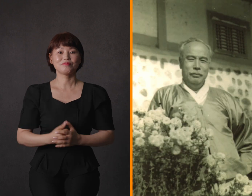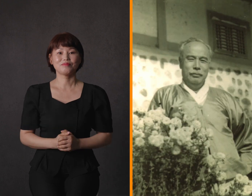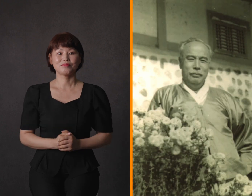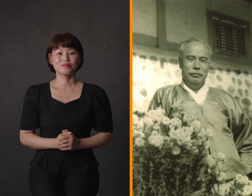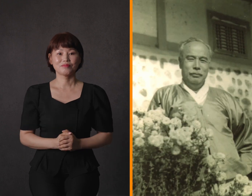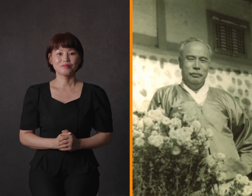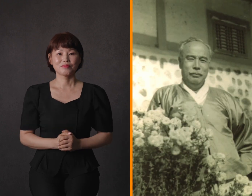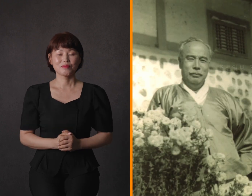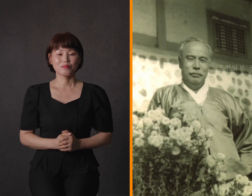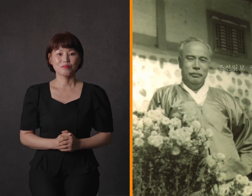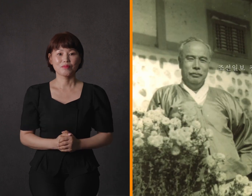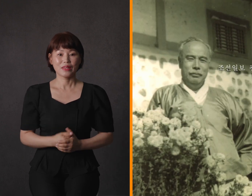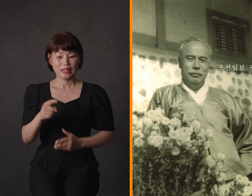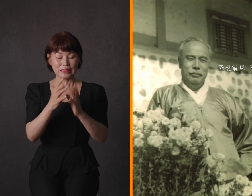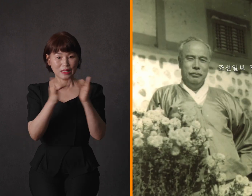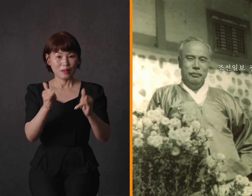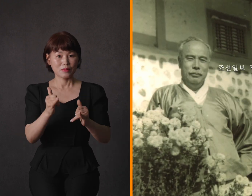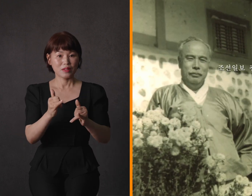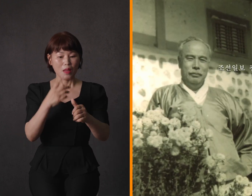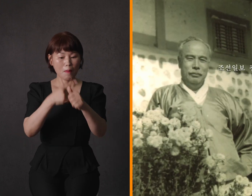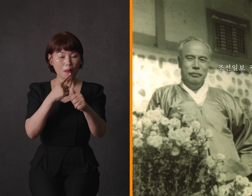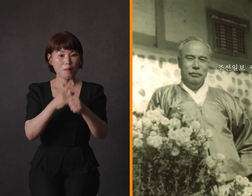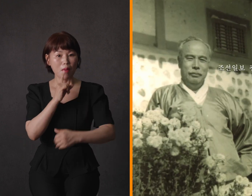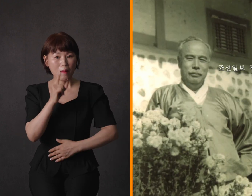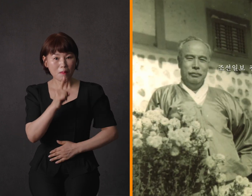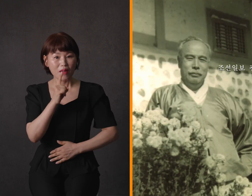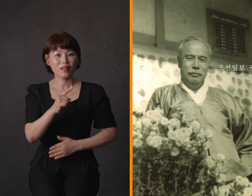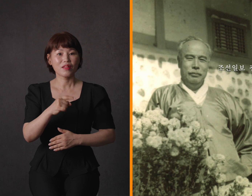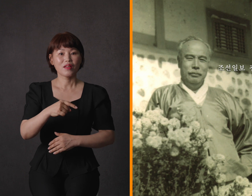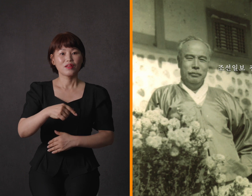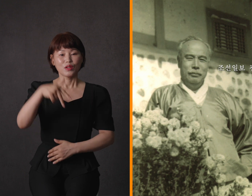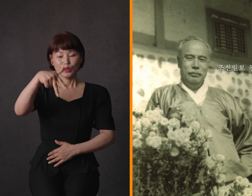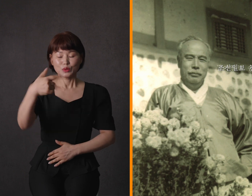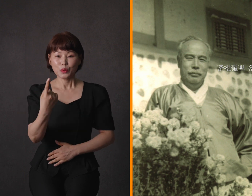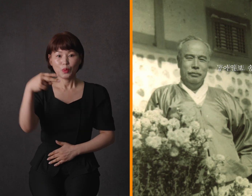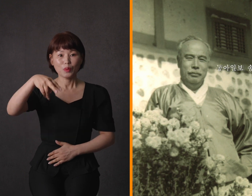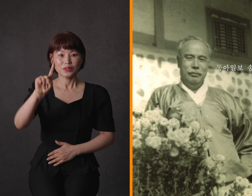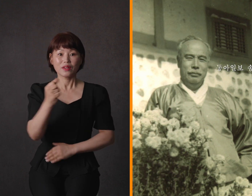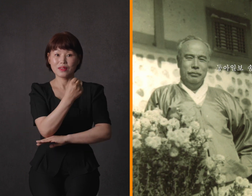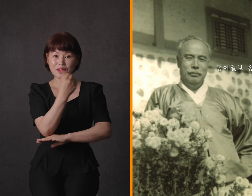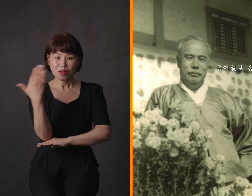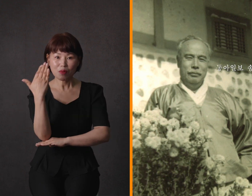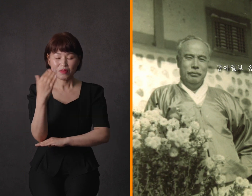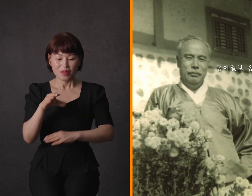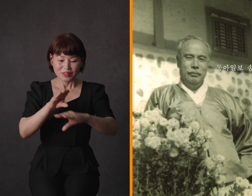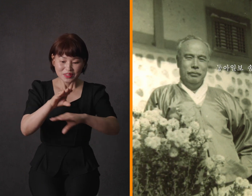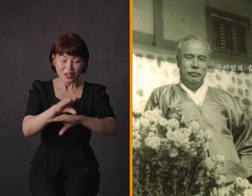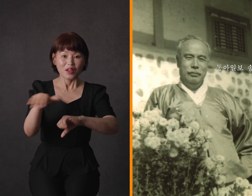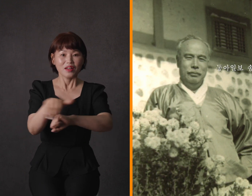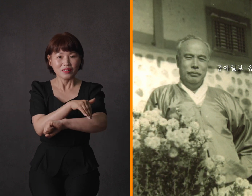당시 세간에서는 조선일보 광산왕은 자가용으로 납시고 동아일보 송진우는